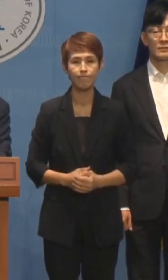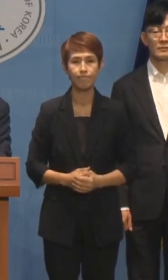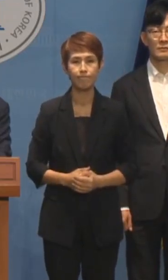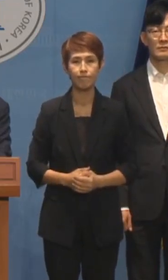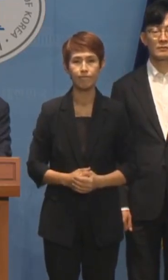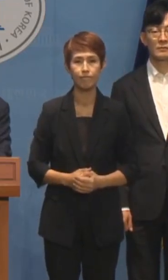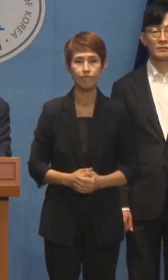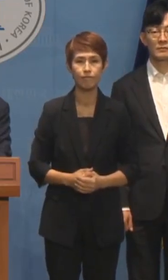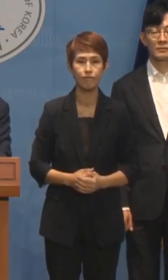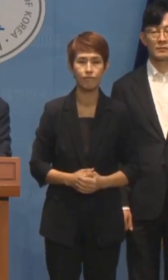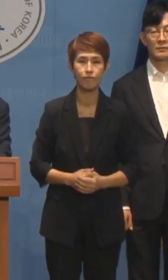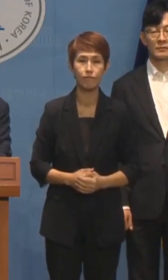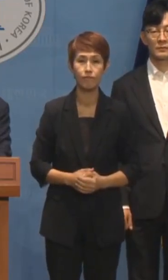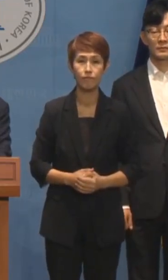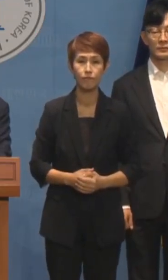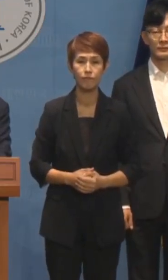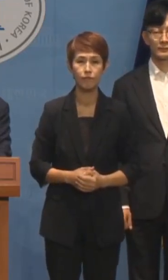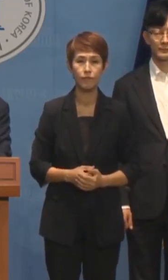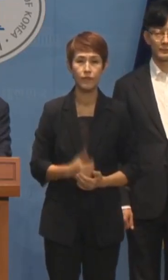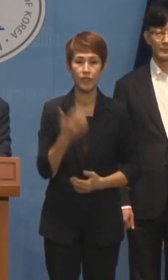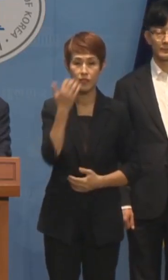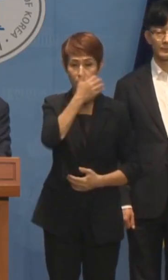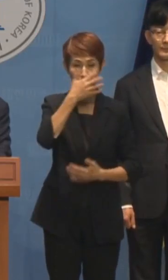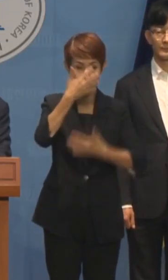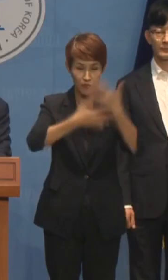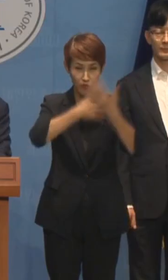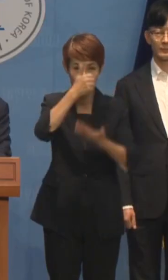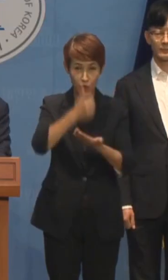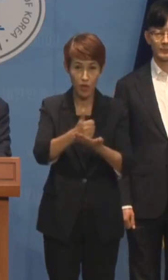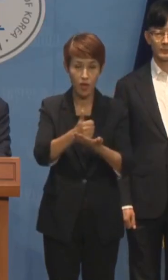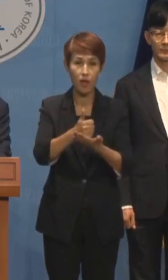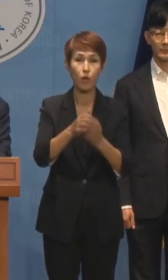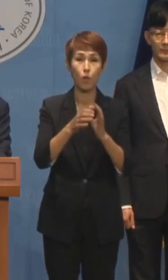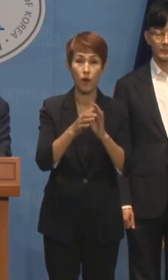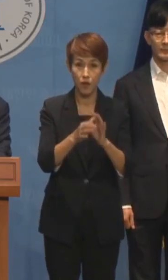아울러 특위에서 진행하는 디지털 성범죄에 대응하기 위해